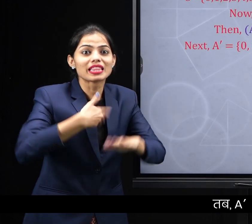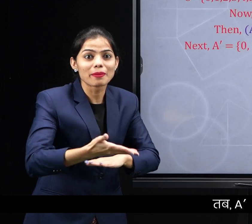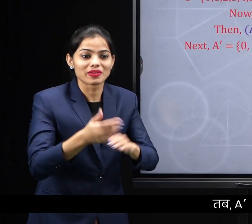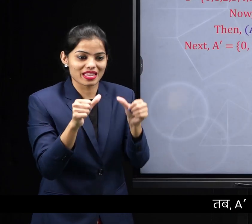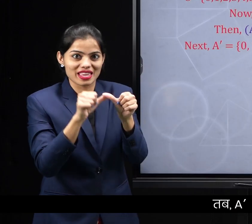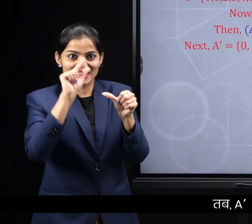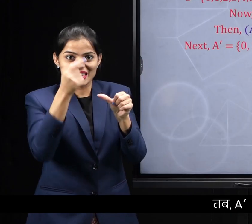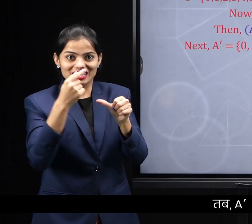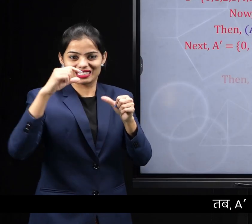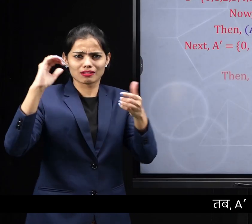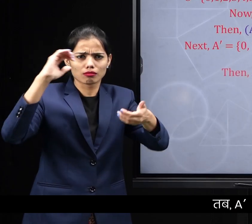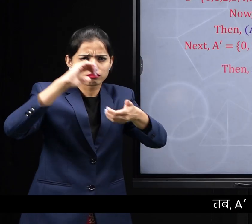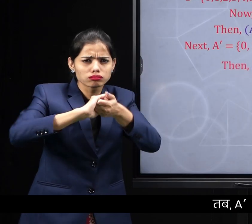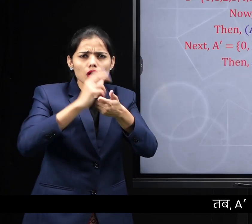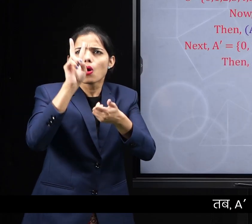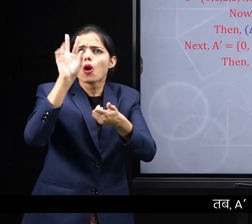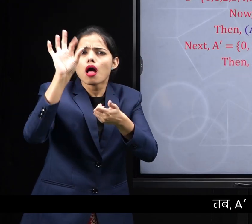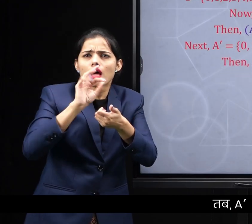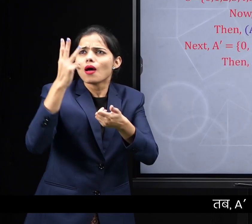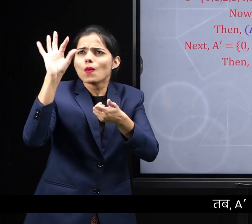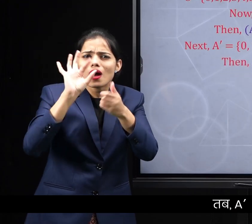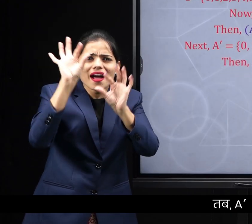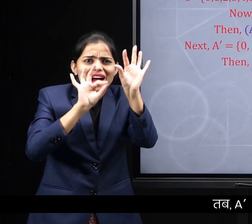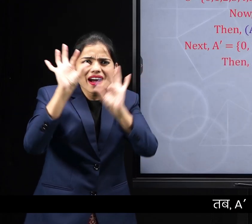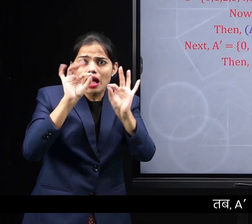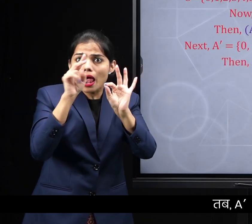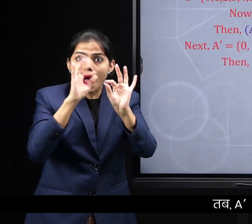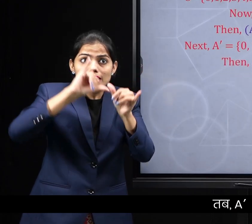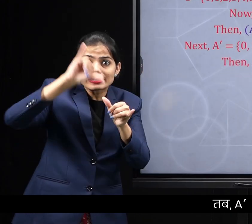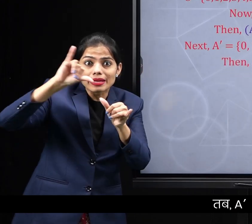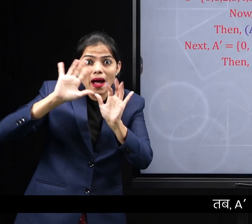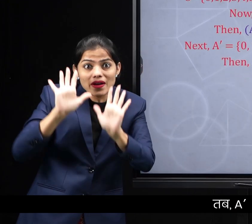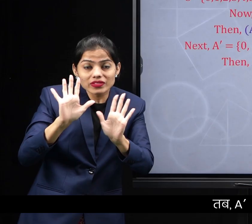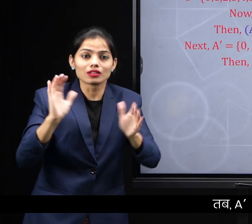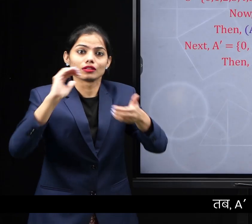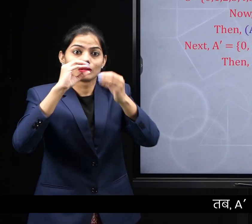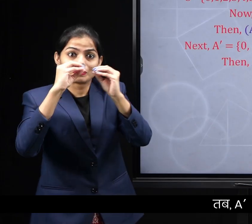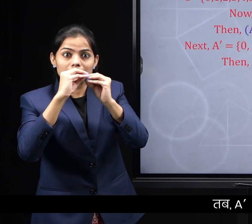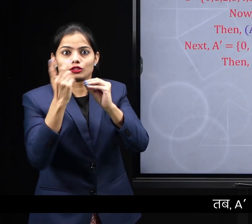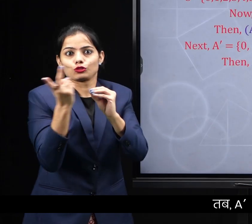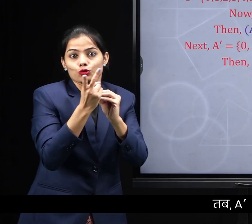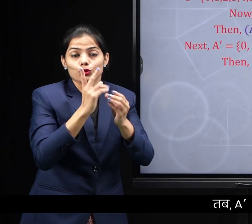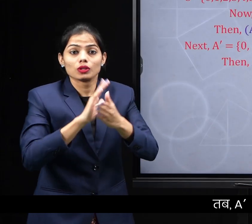तब A इंटरसेक्शन B is equals to 2, 6 और 2 तक।